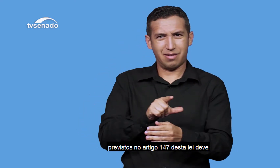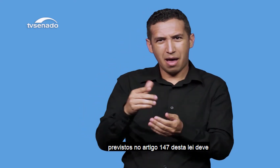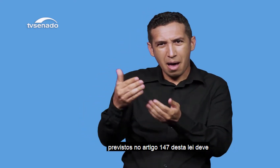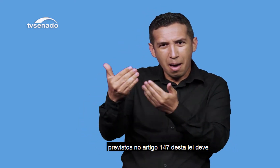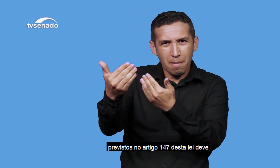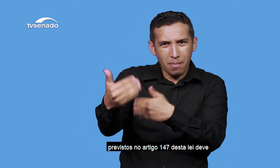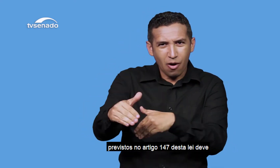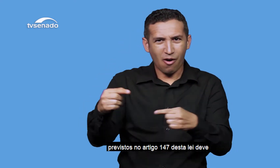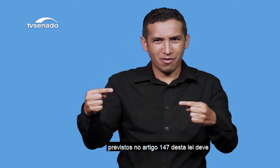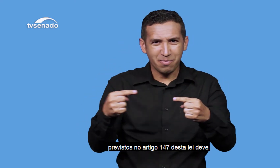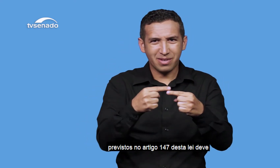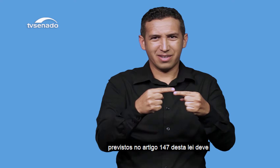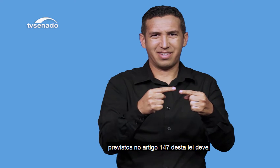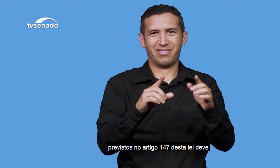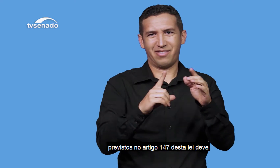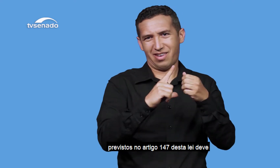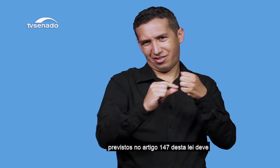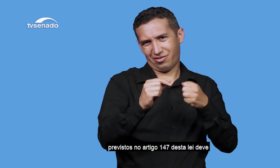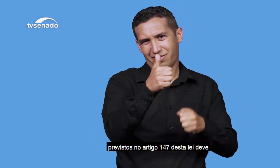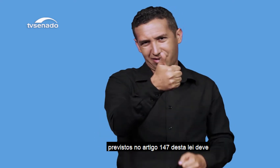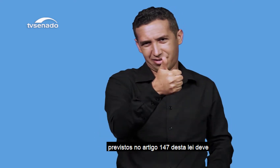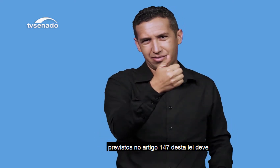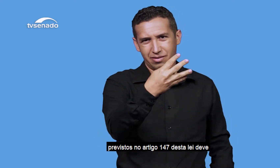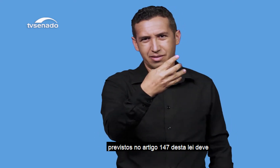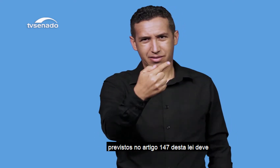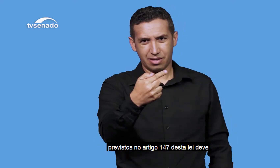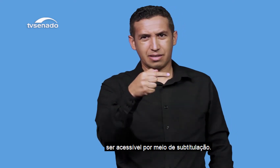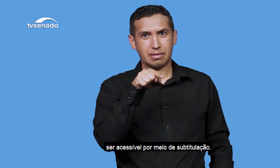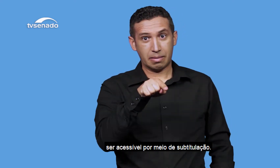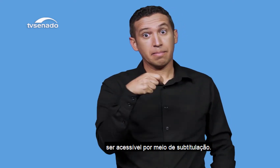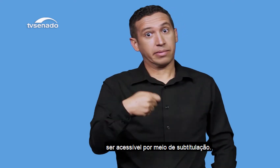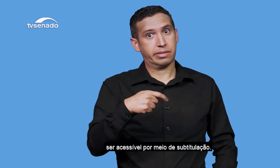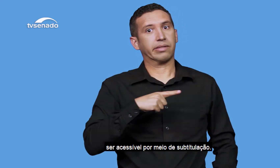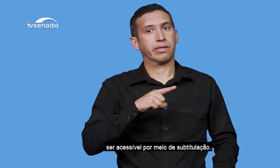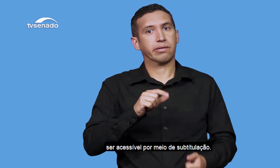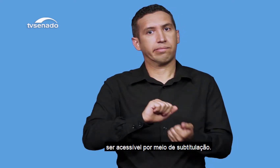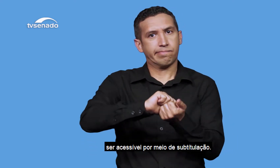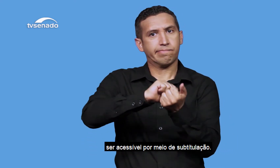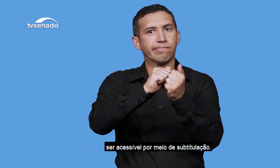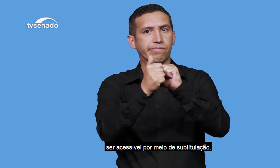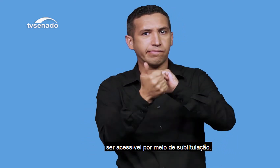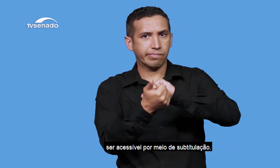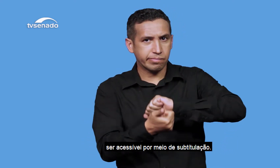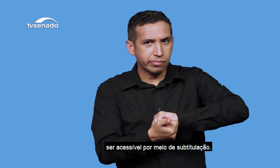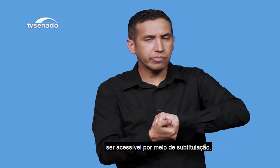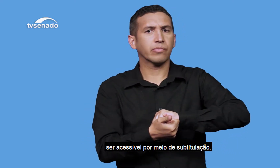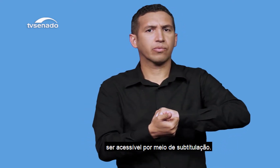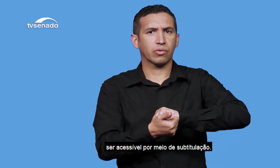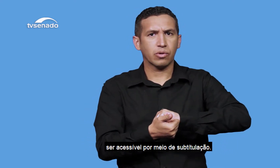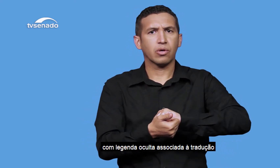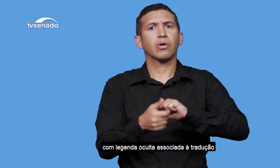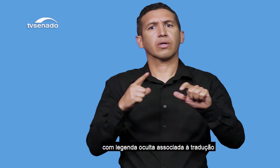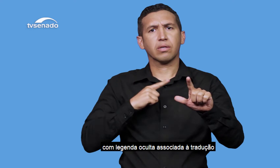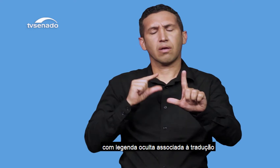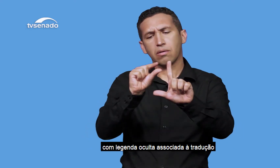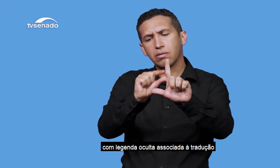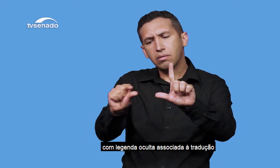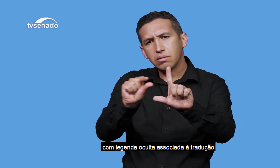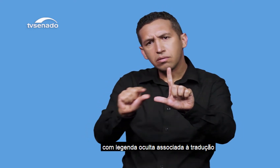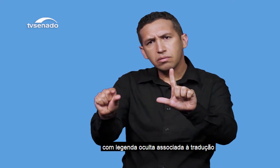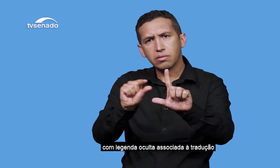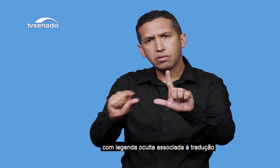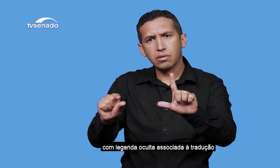no artigo 147 desta lei deve ser acessível por meio de subtítulo ação com